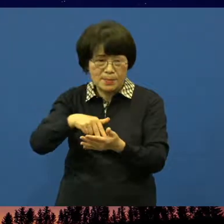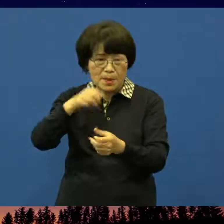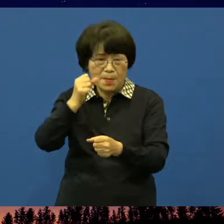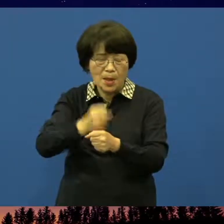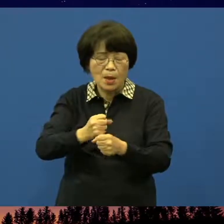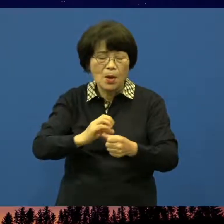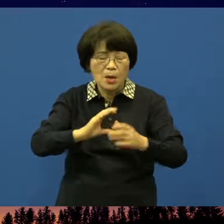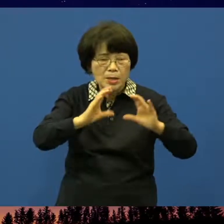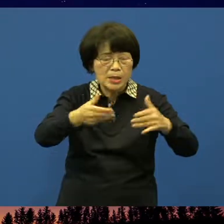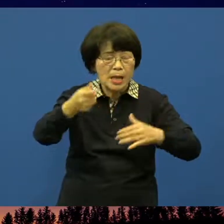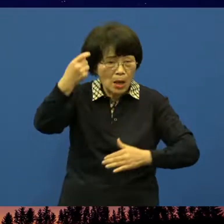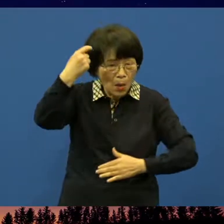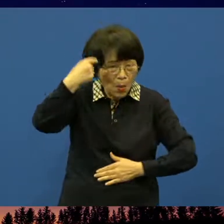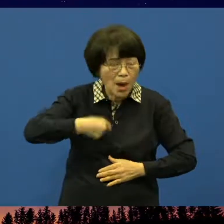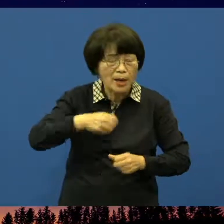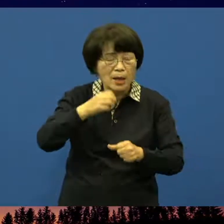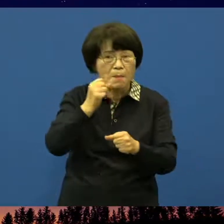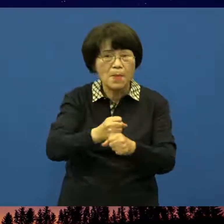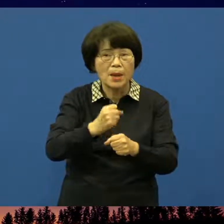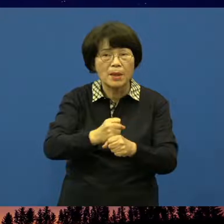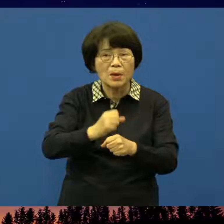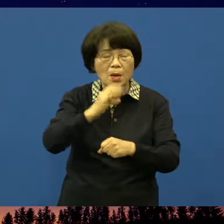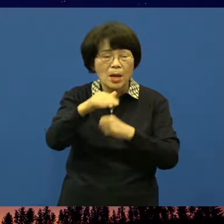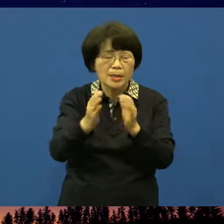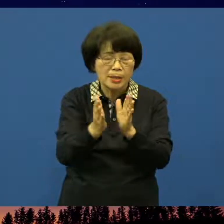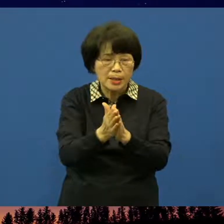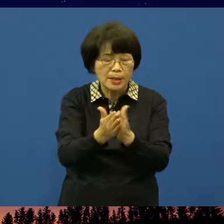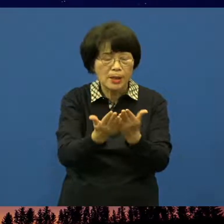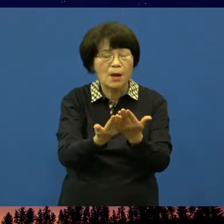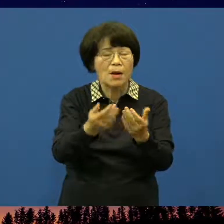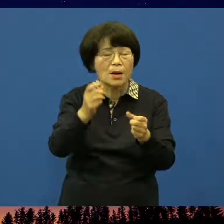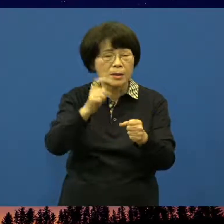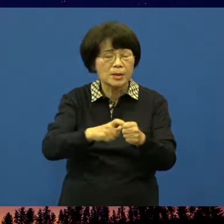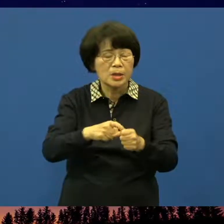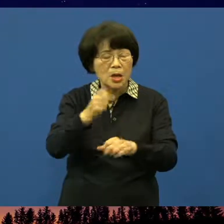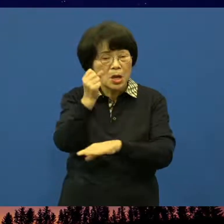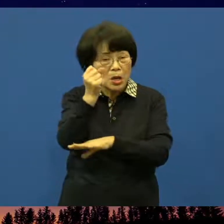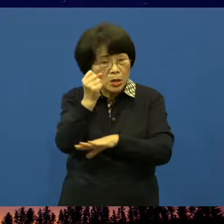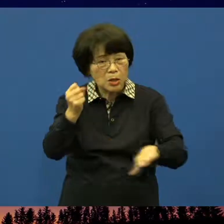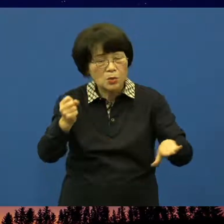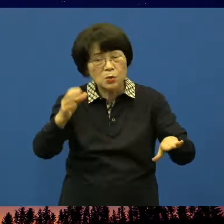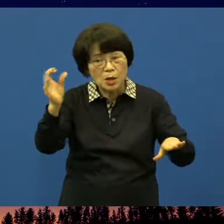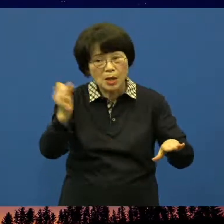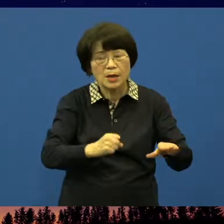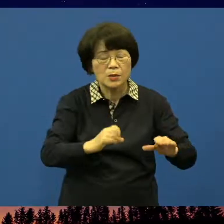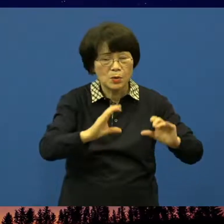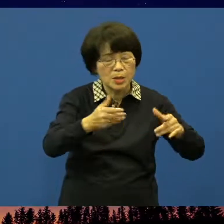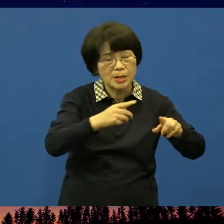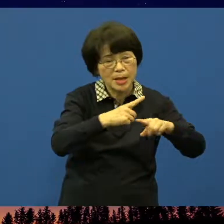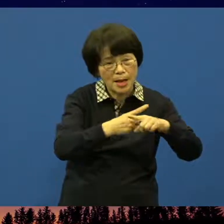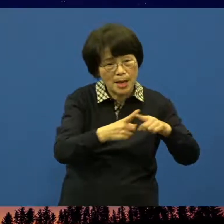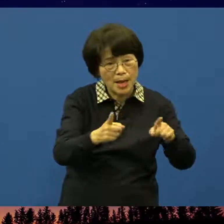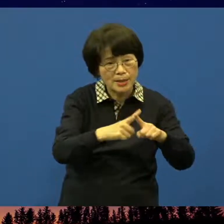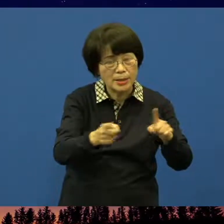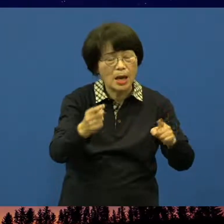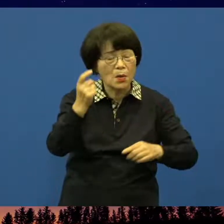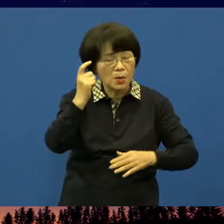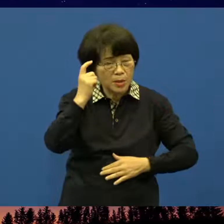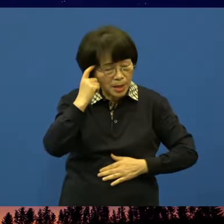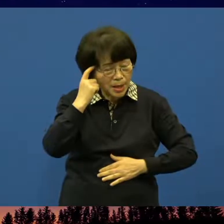세계관이 만들어지고 성경적 기준과 가치를 가지고 세상을 판단하고 해석하고